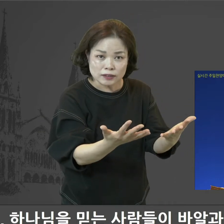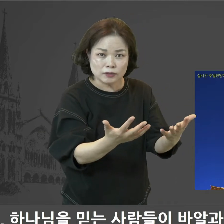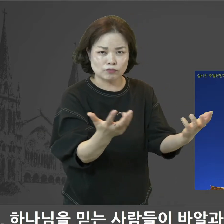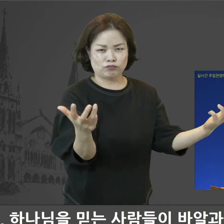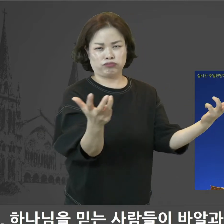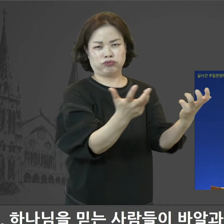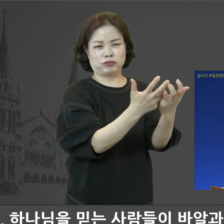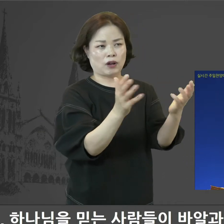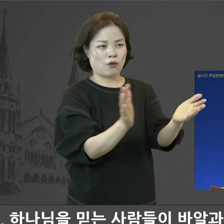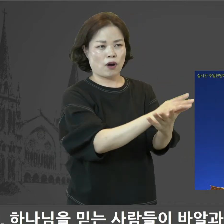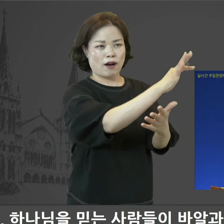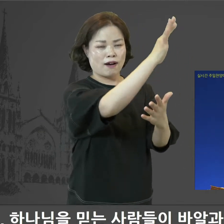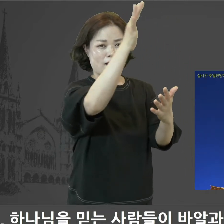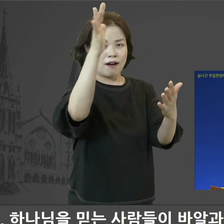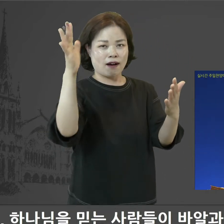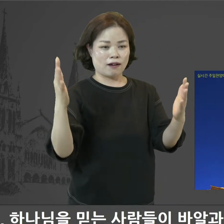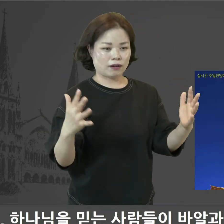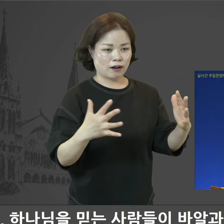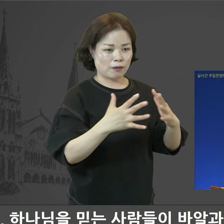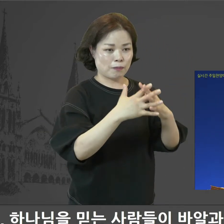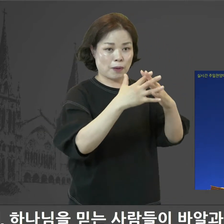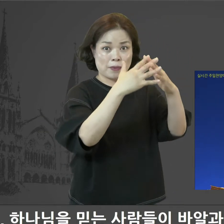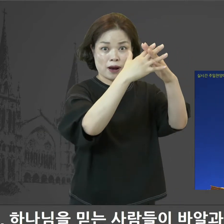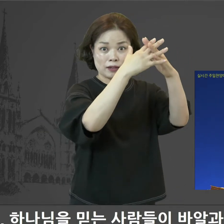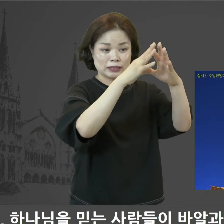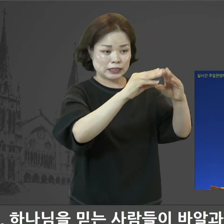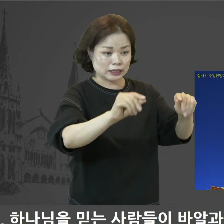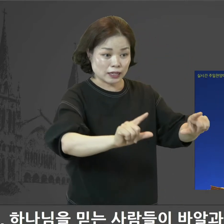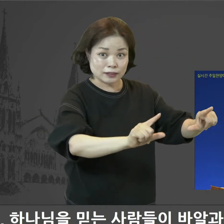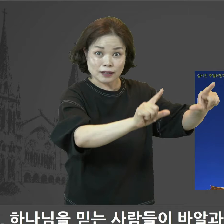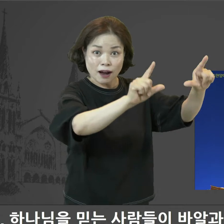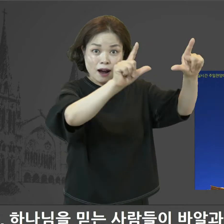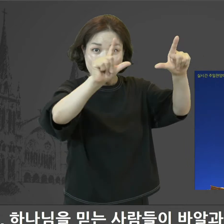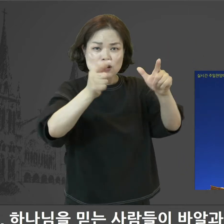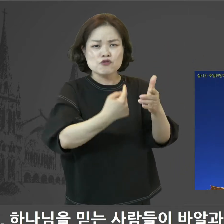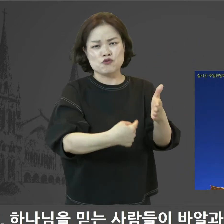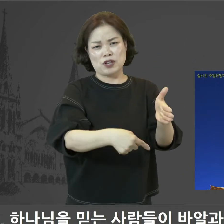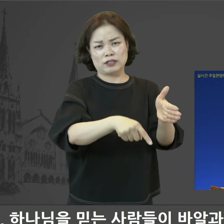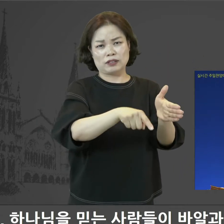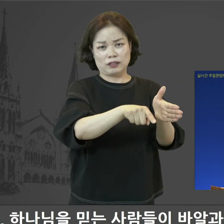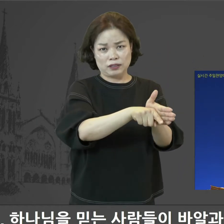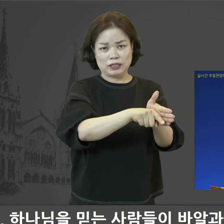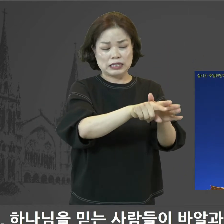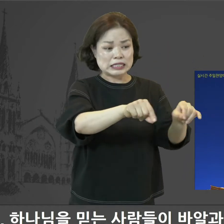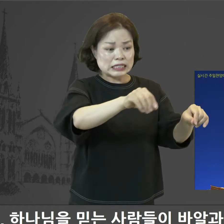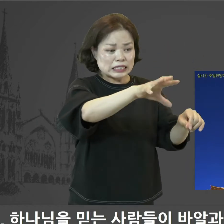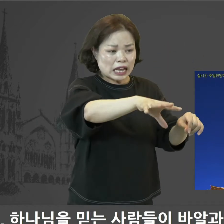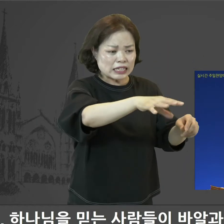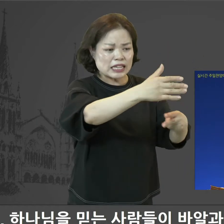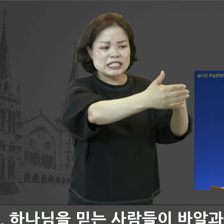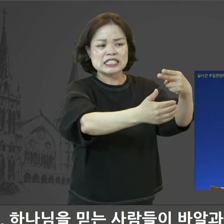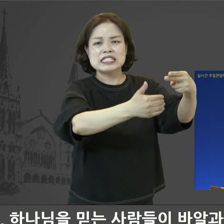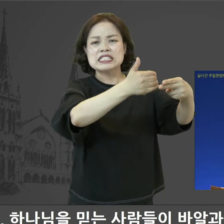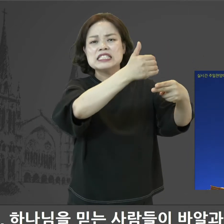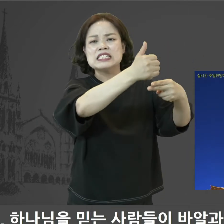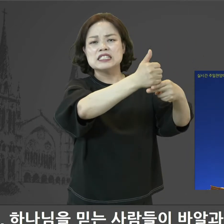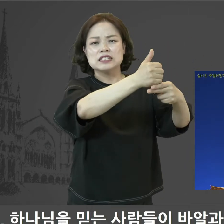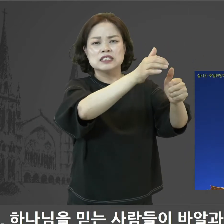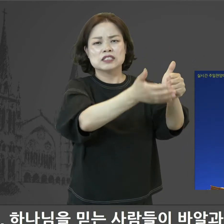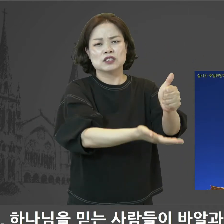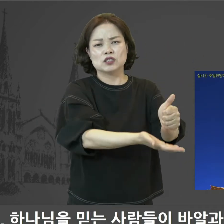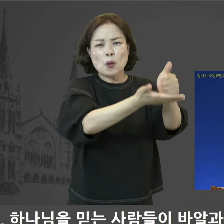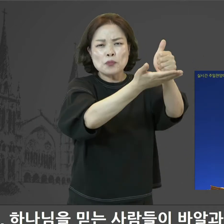또 화려한 건축물을 짓고 이른바 이 땅에서 살아가기 위해서는 이 땅의 신들을 섬겨야